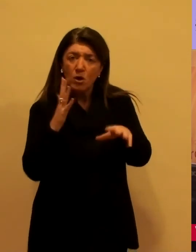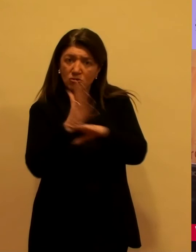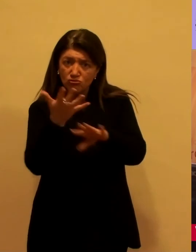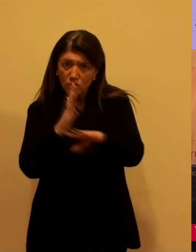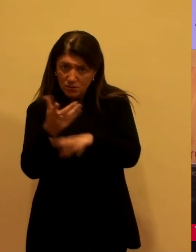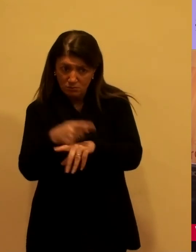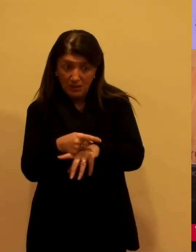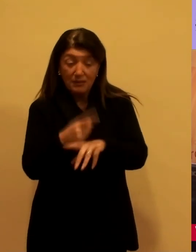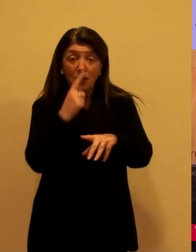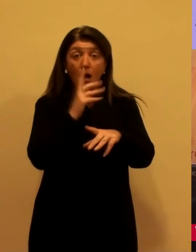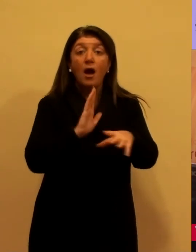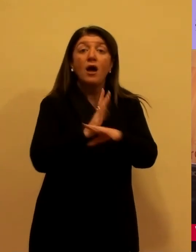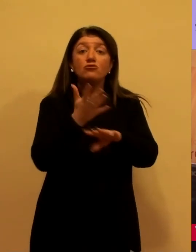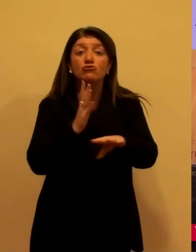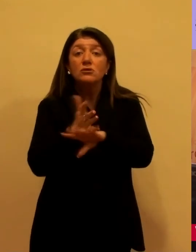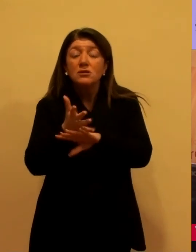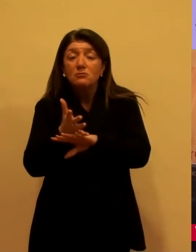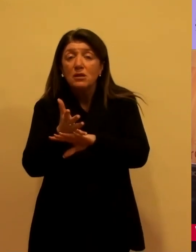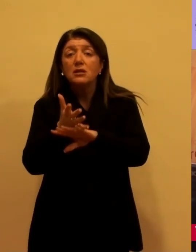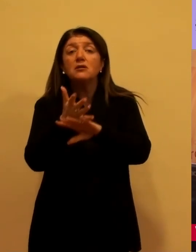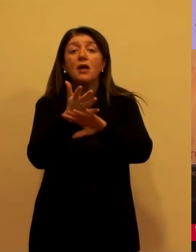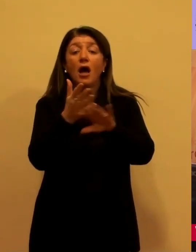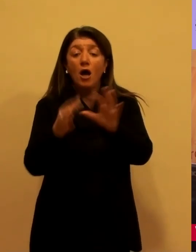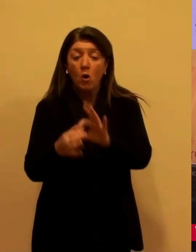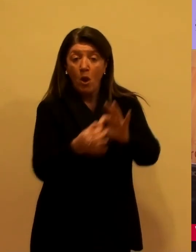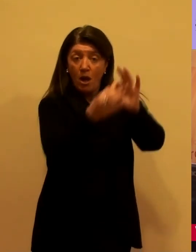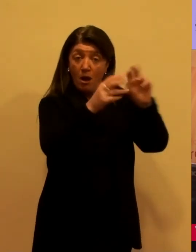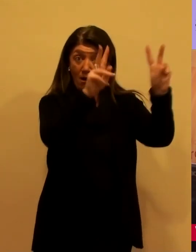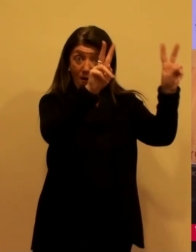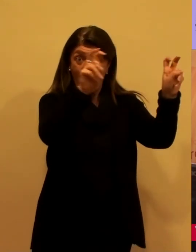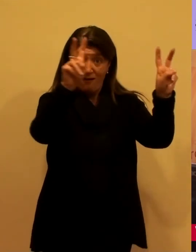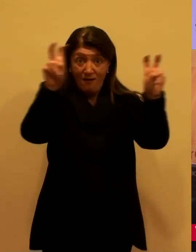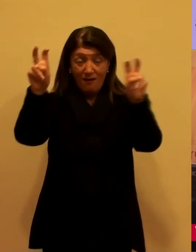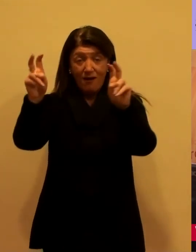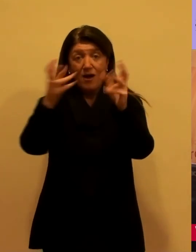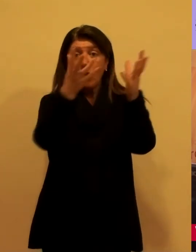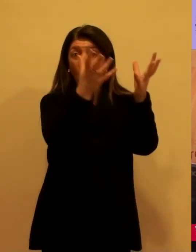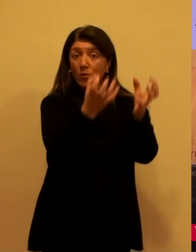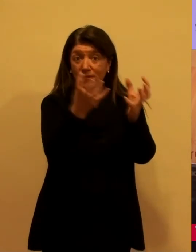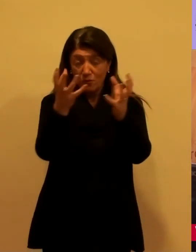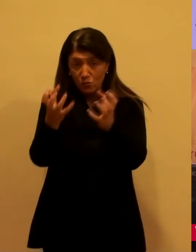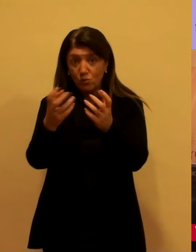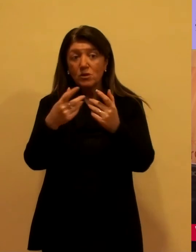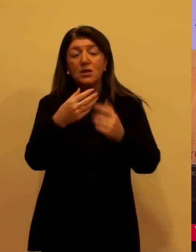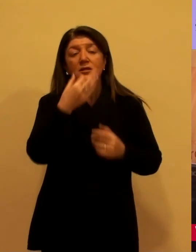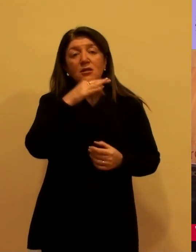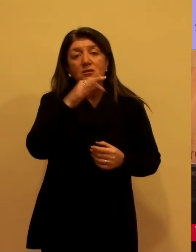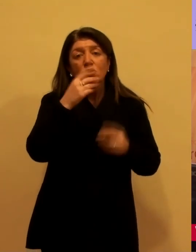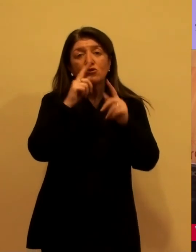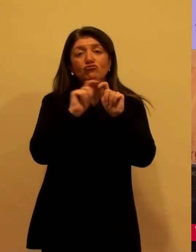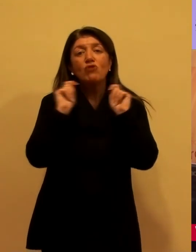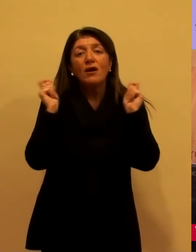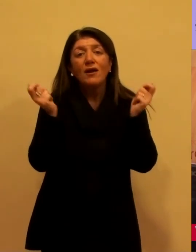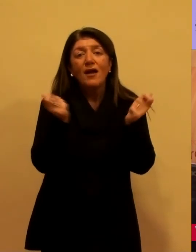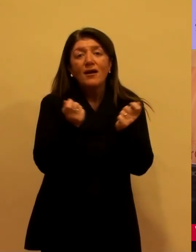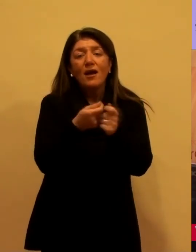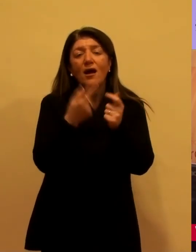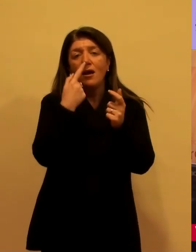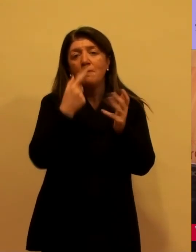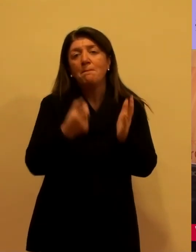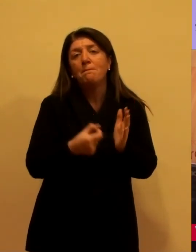quindi l'accessibilità ai contenuti è un discorso generale molto importante, quindi noi abbiamo già